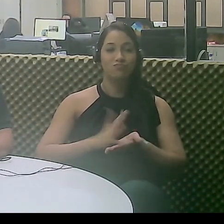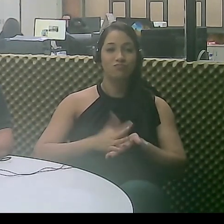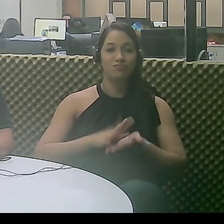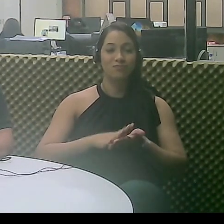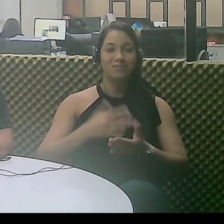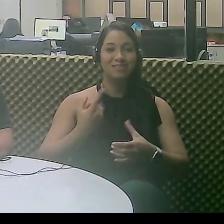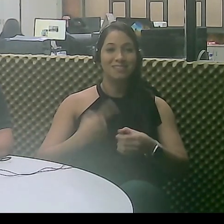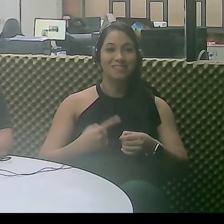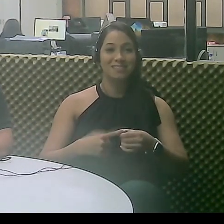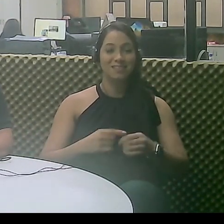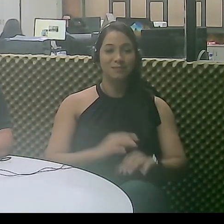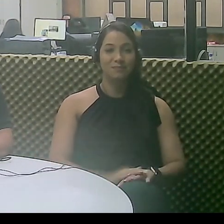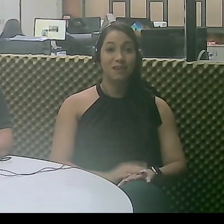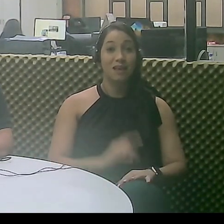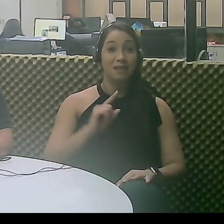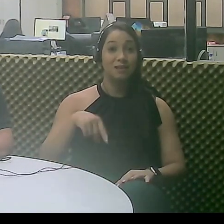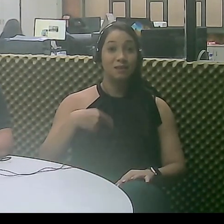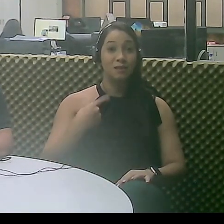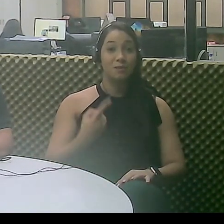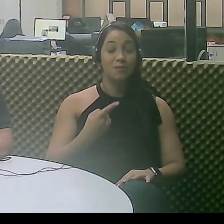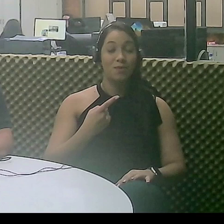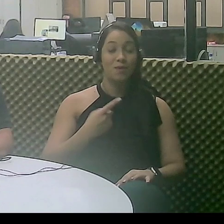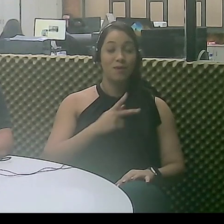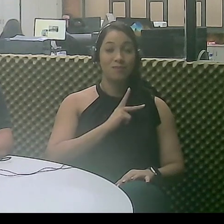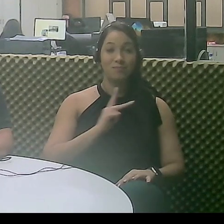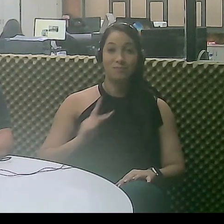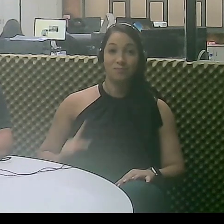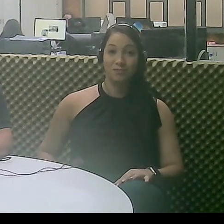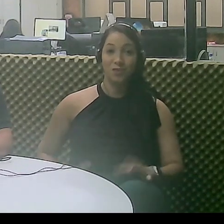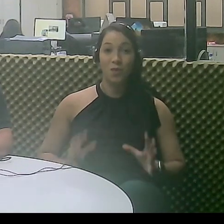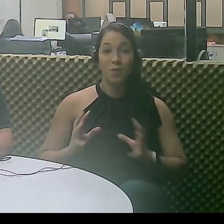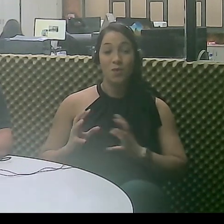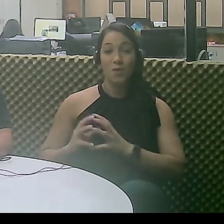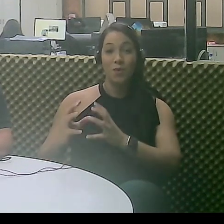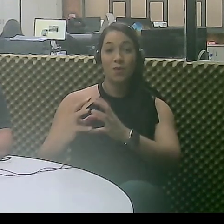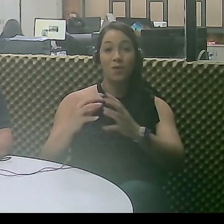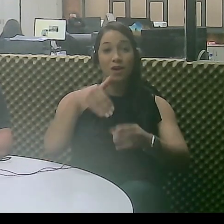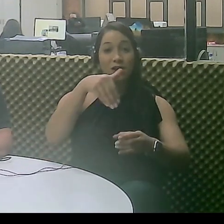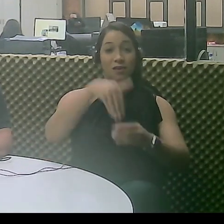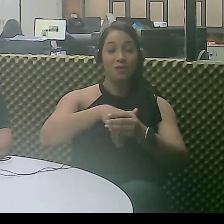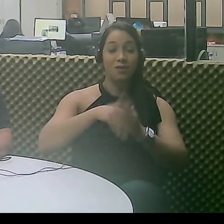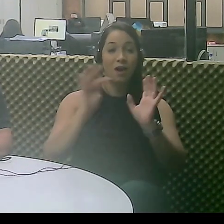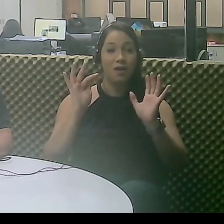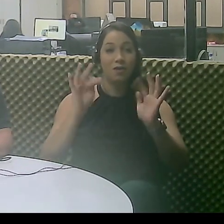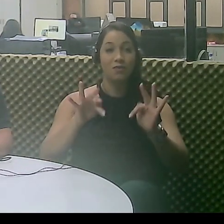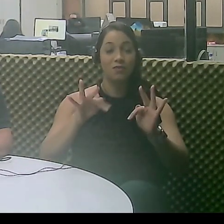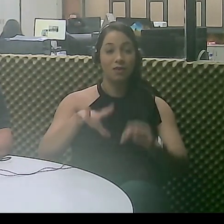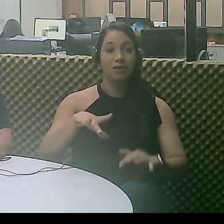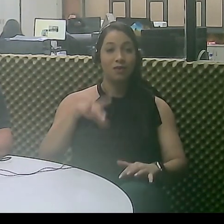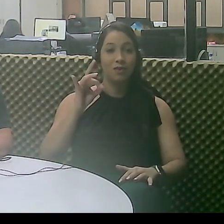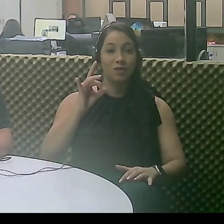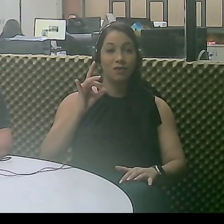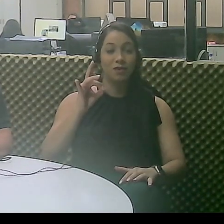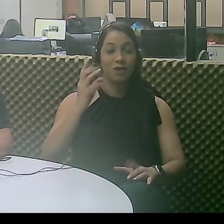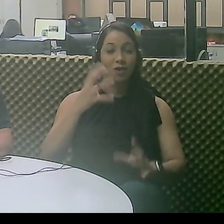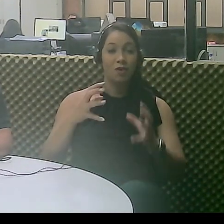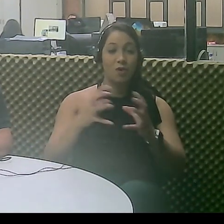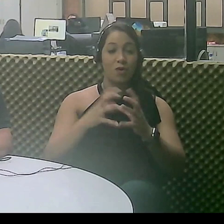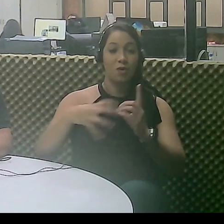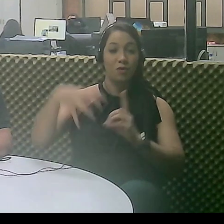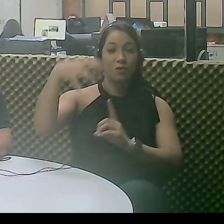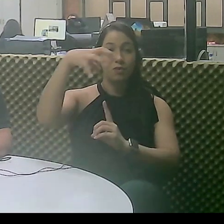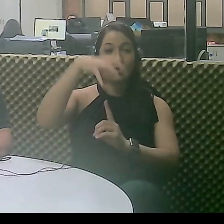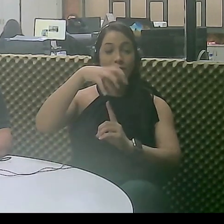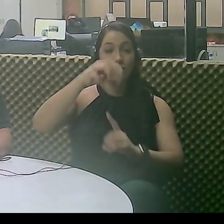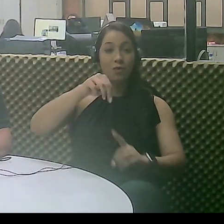da cidade. Na sequência, os presidentes das agremiações votarão para a etapa final da escolha da rainha e princesa